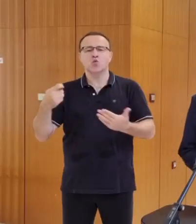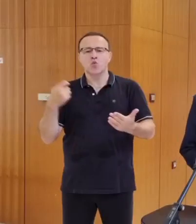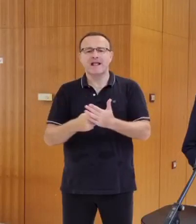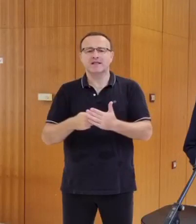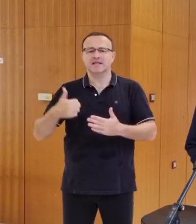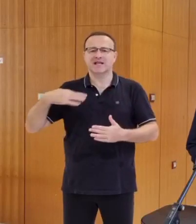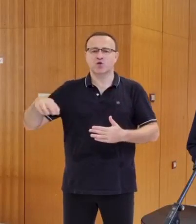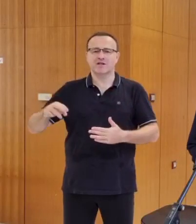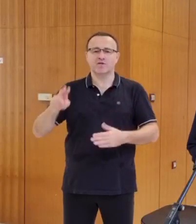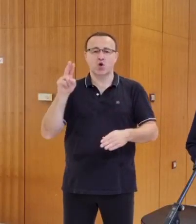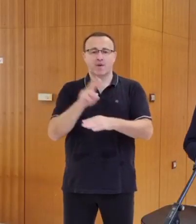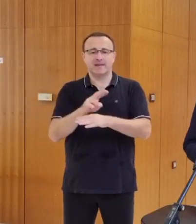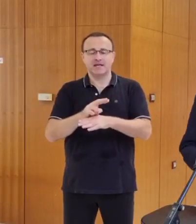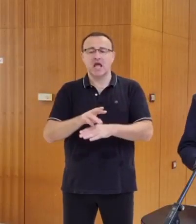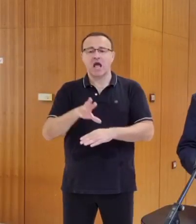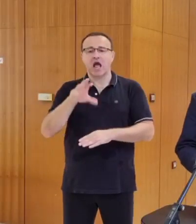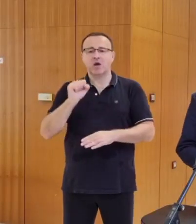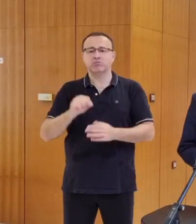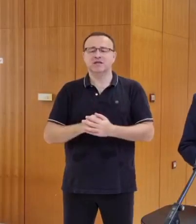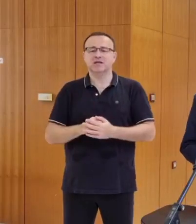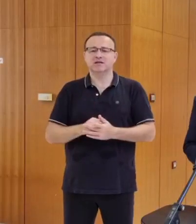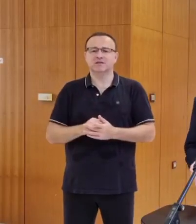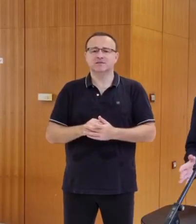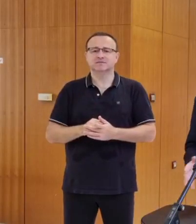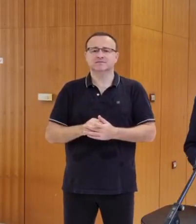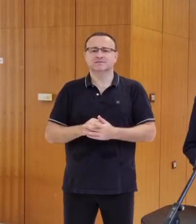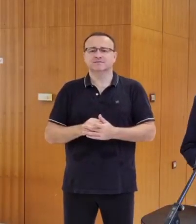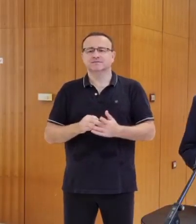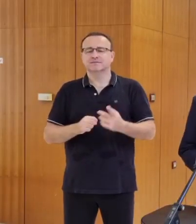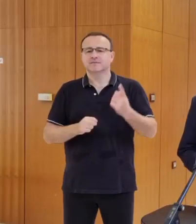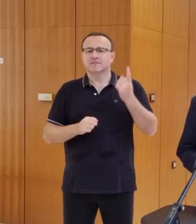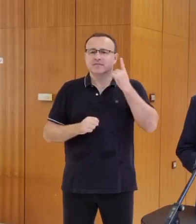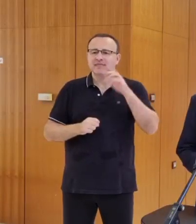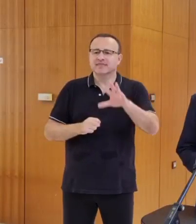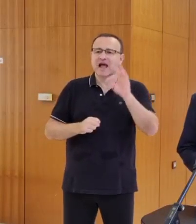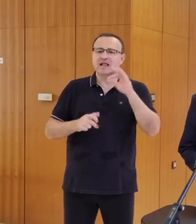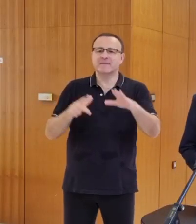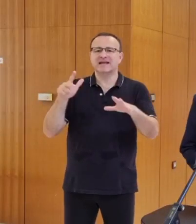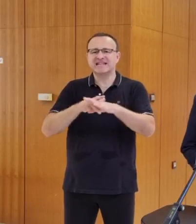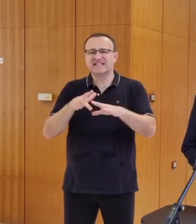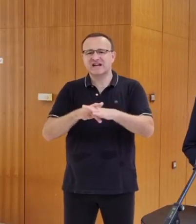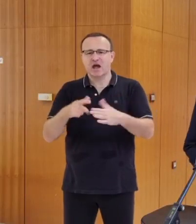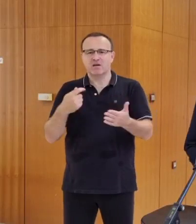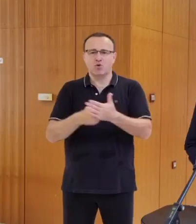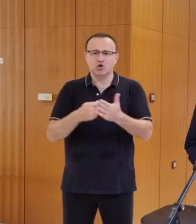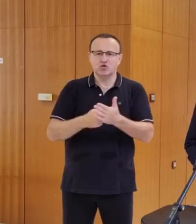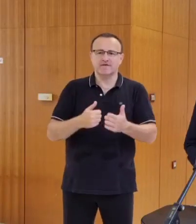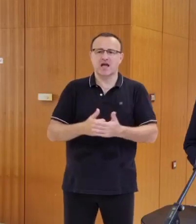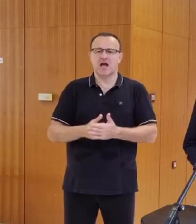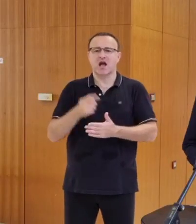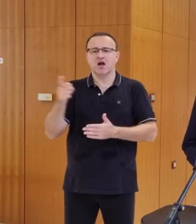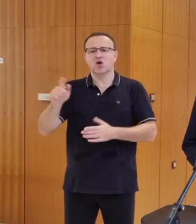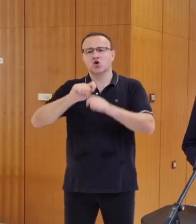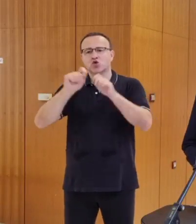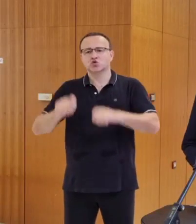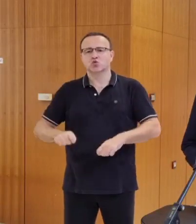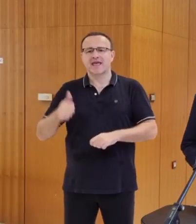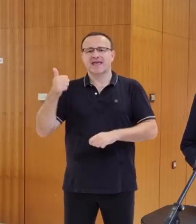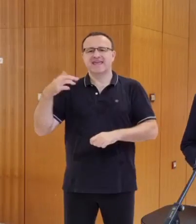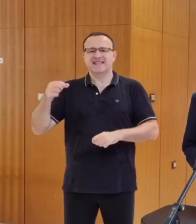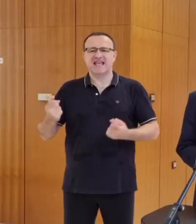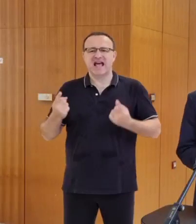aby sme naozaj zracionalizovali možno beh, našli rezervy, ktoré boli identifikované v rámci rozhodnutia jediného